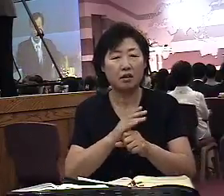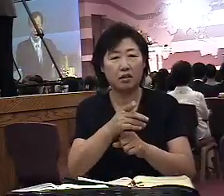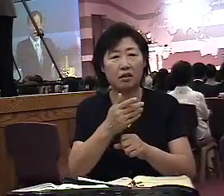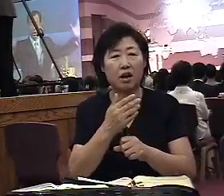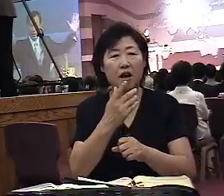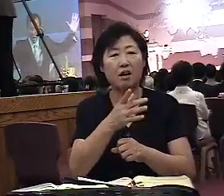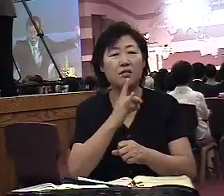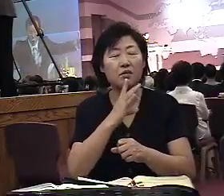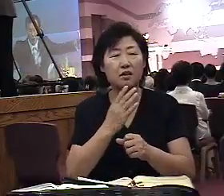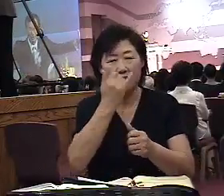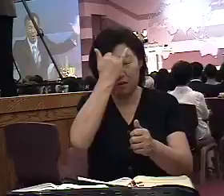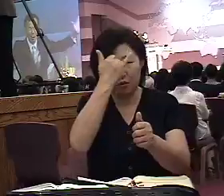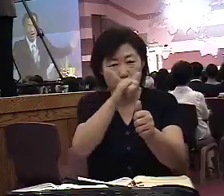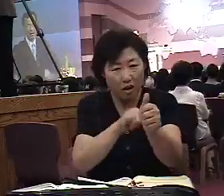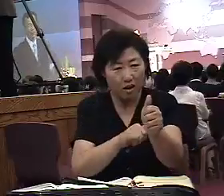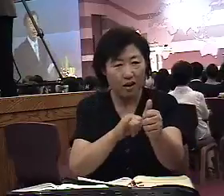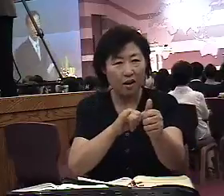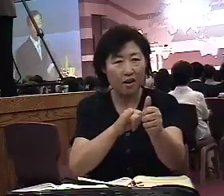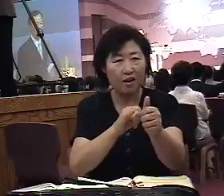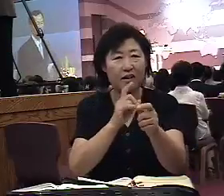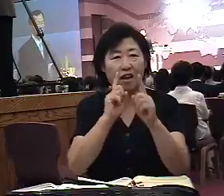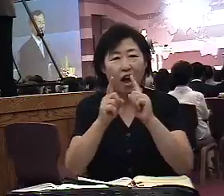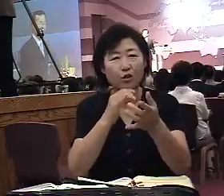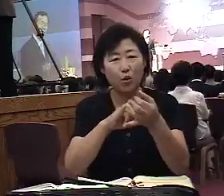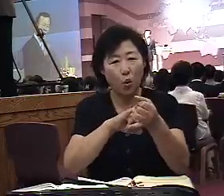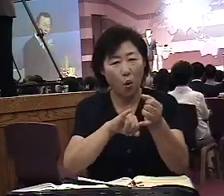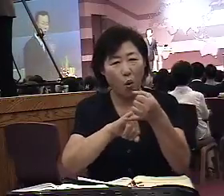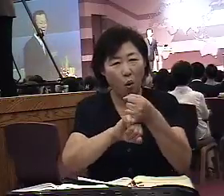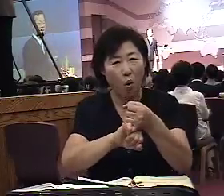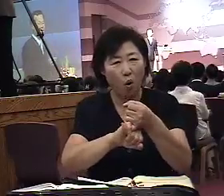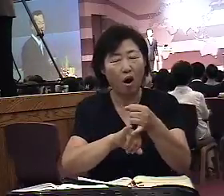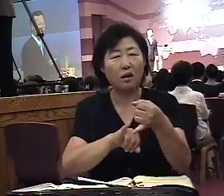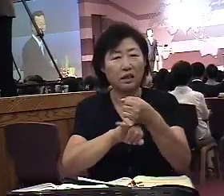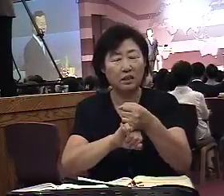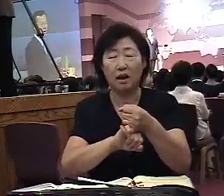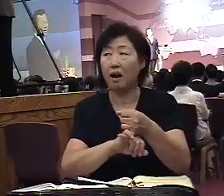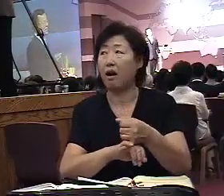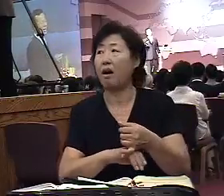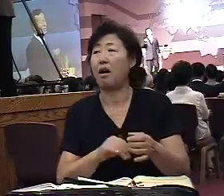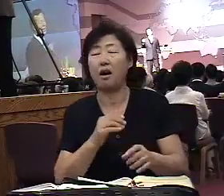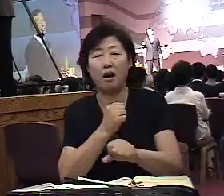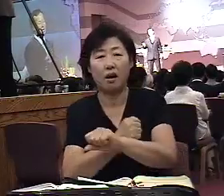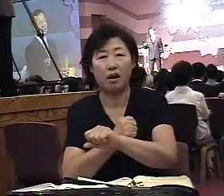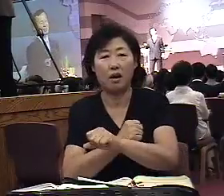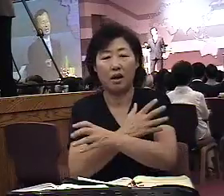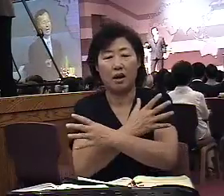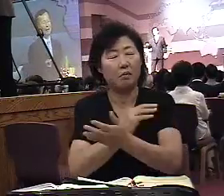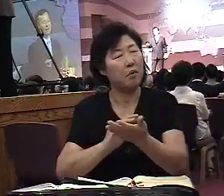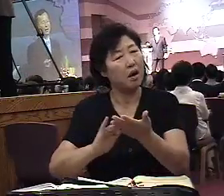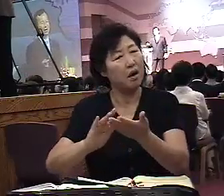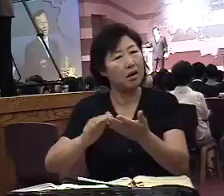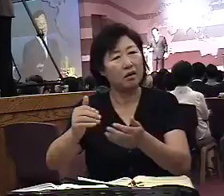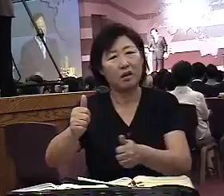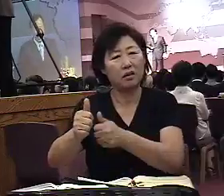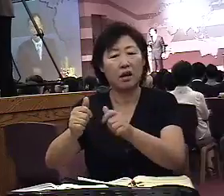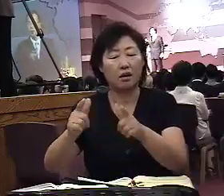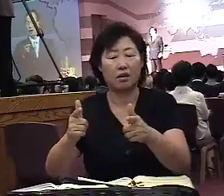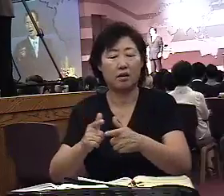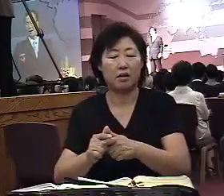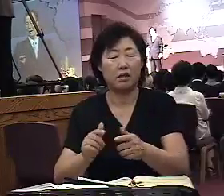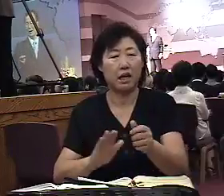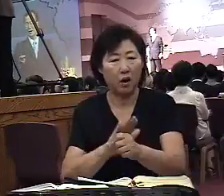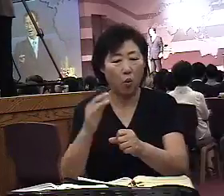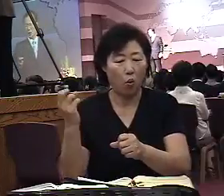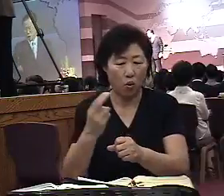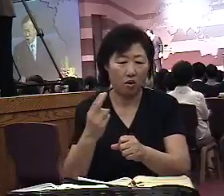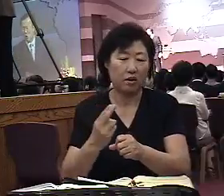충성할 것을 약속합니다. 언약합니다. 여러분, 약속이라는 것은 계산이 따르지 않습니다.